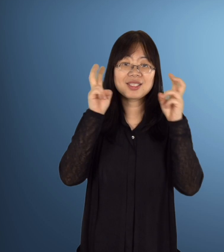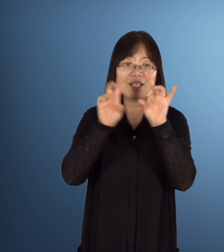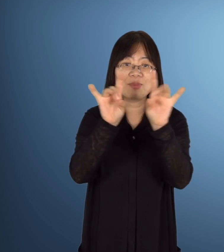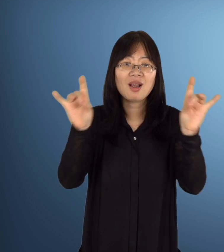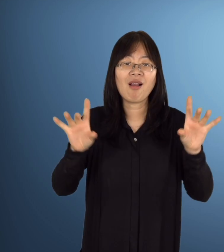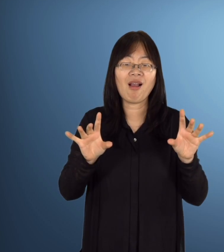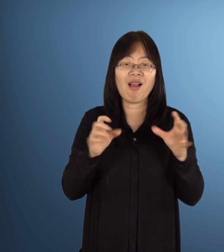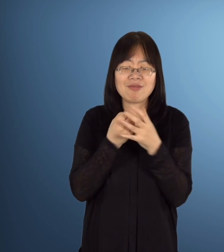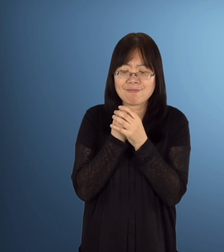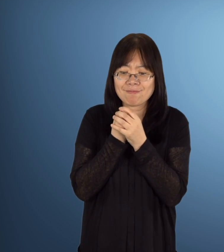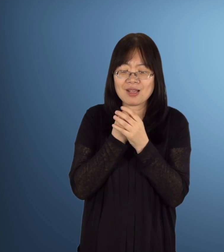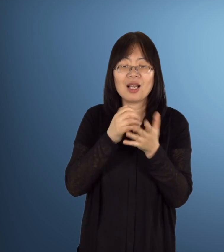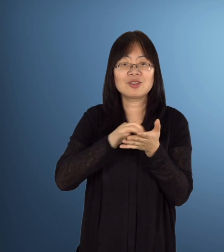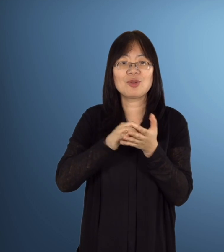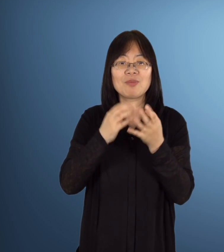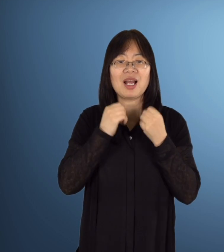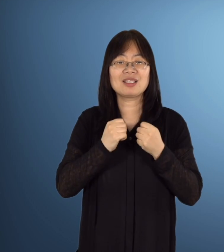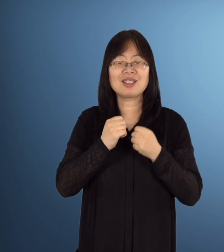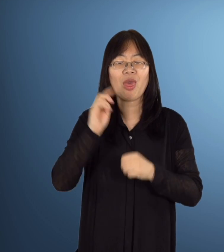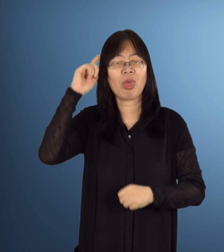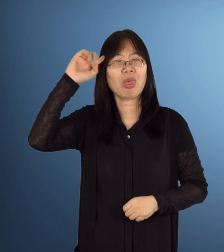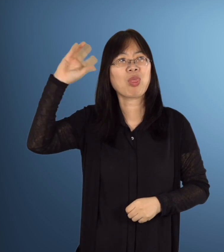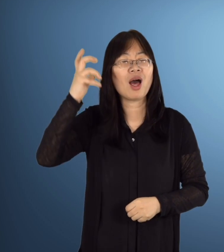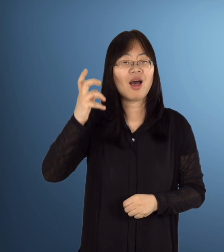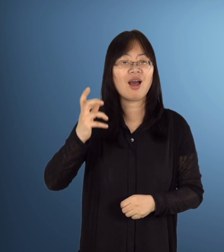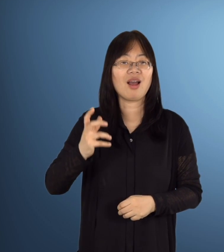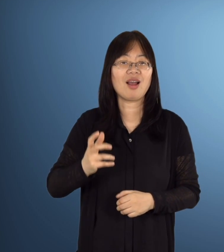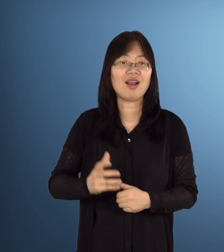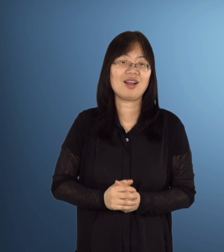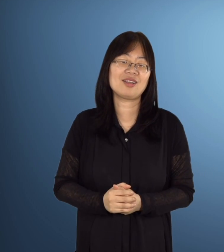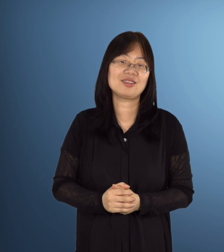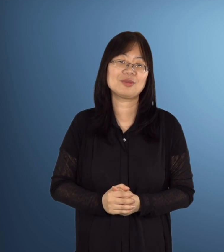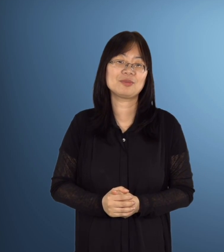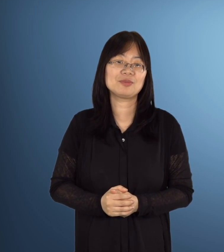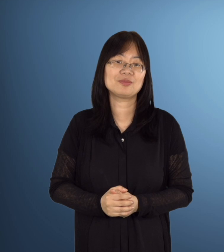직장마다 웅크리고 있는 수많은 또라이들과